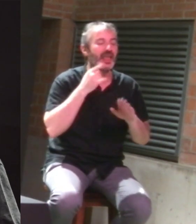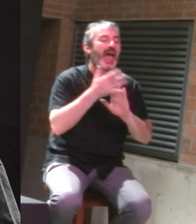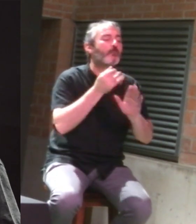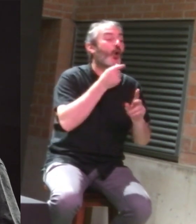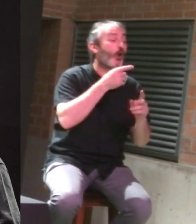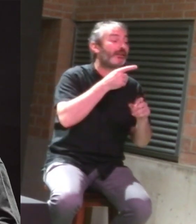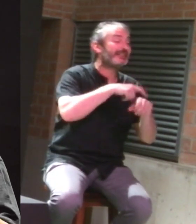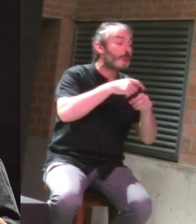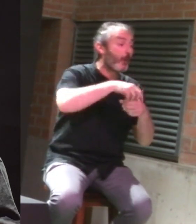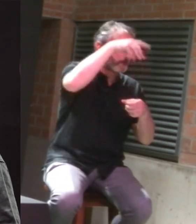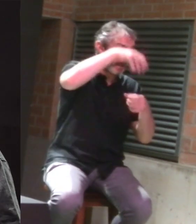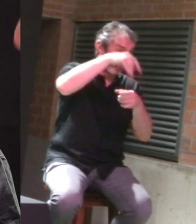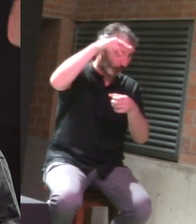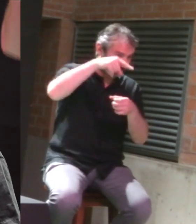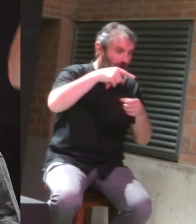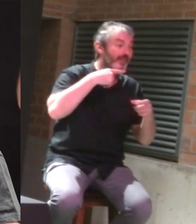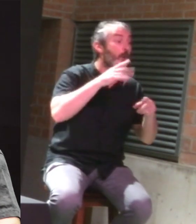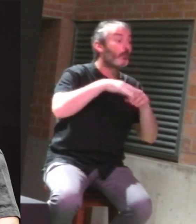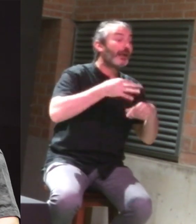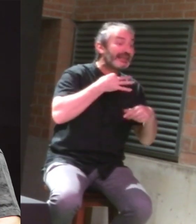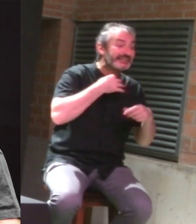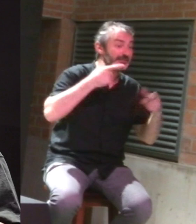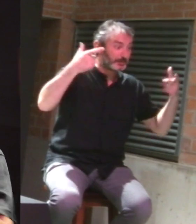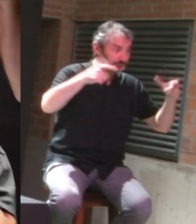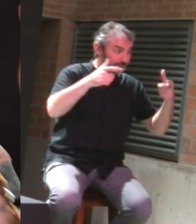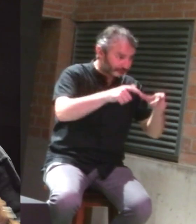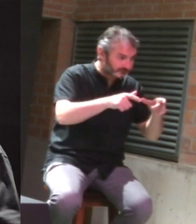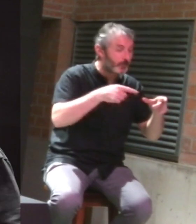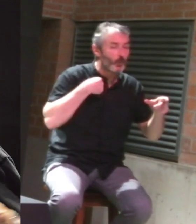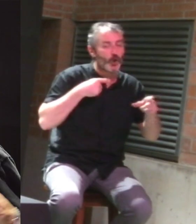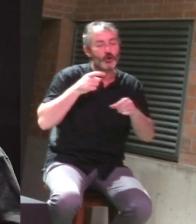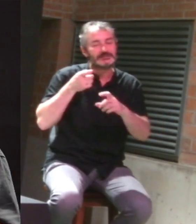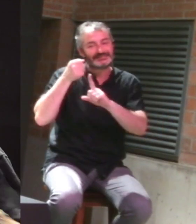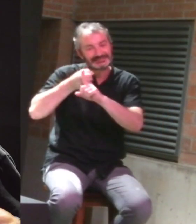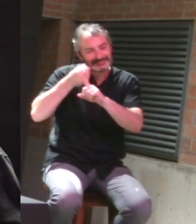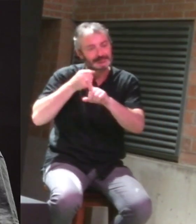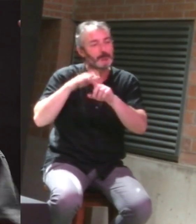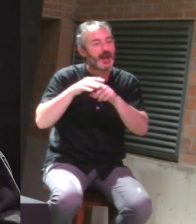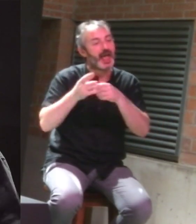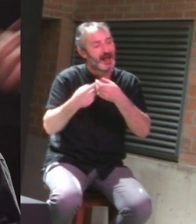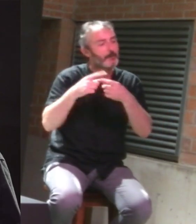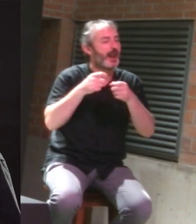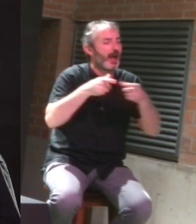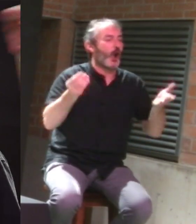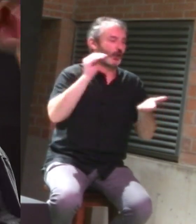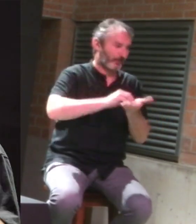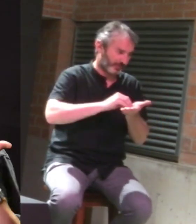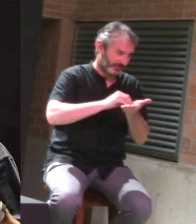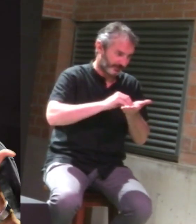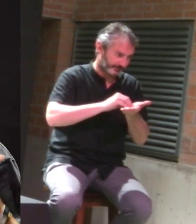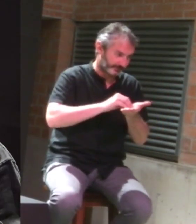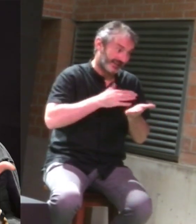vapor. Acabado el siglo XIX, los anarquistas concentraron su propaganda en los barrios obreros, obviamente, de las ciudades industriales,